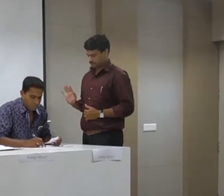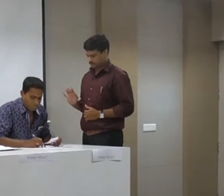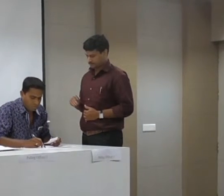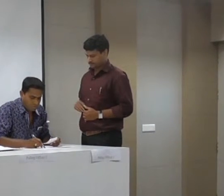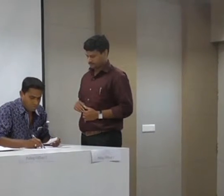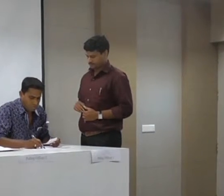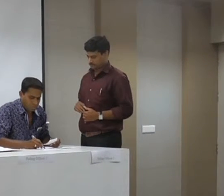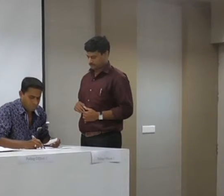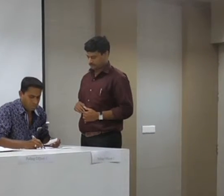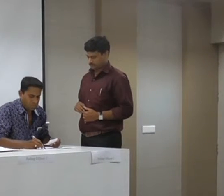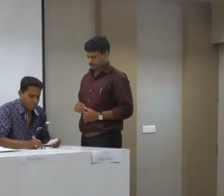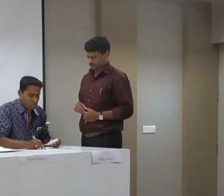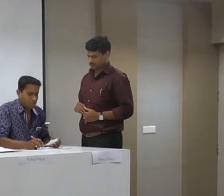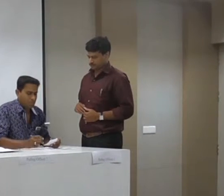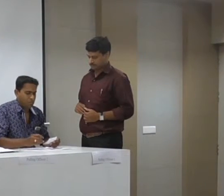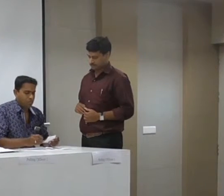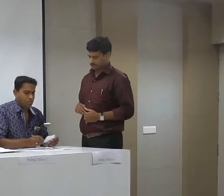नाही ते.